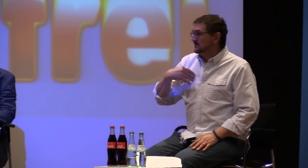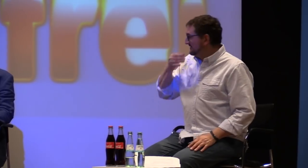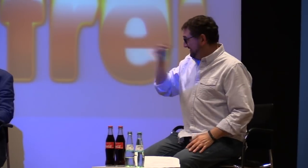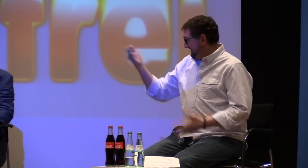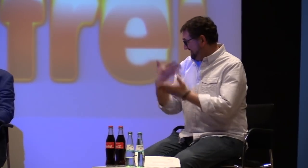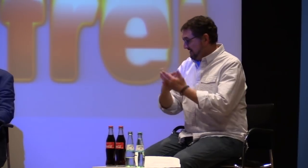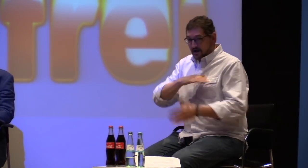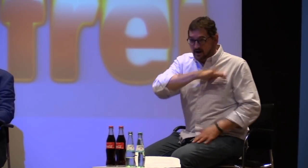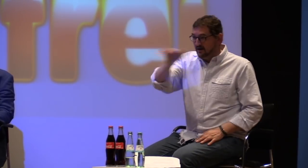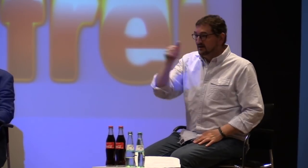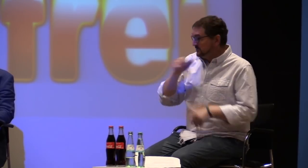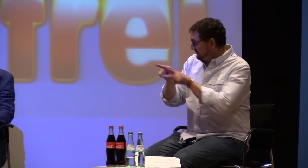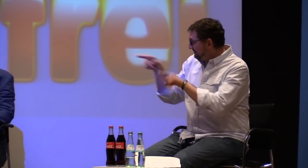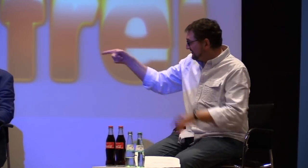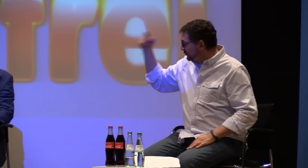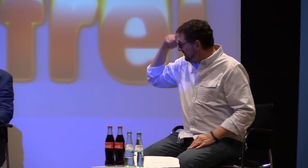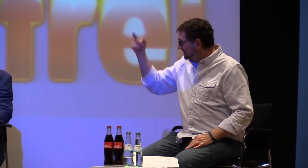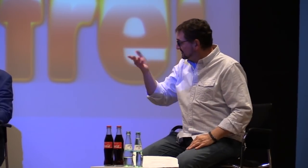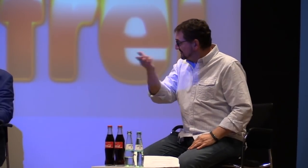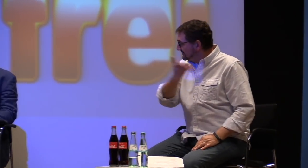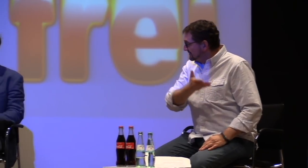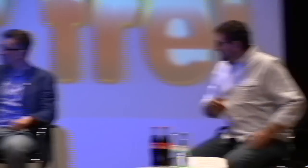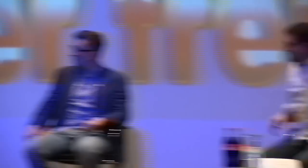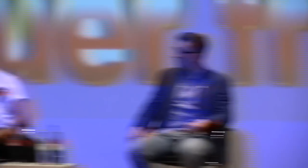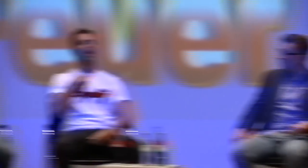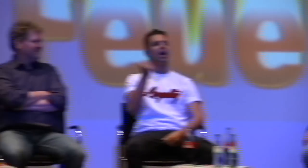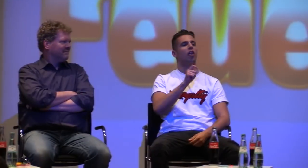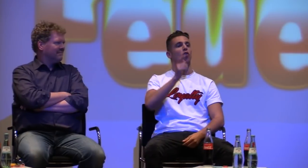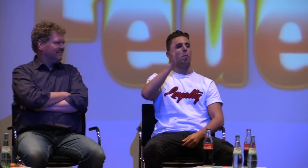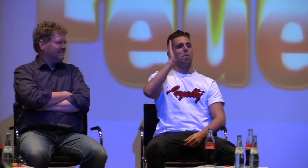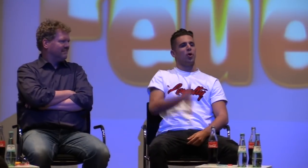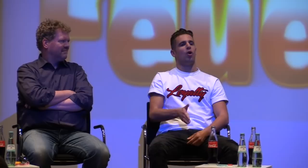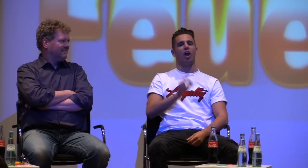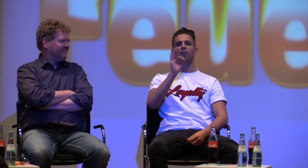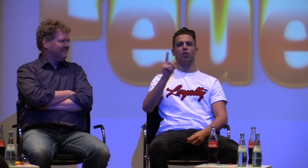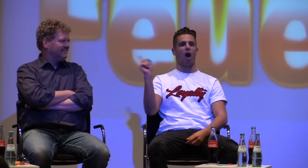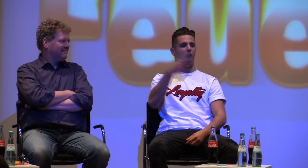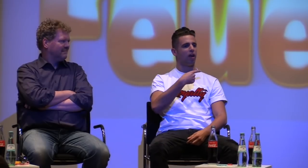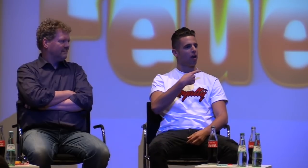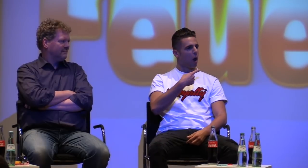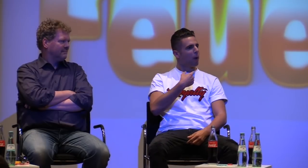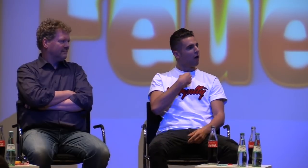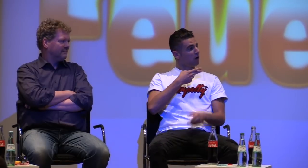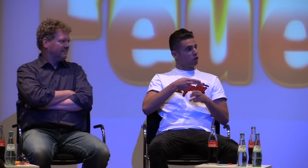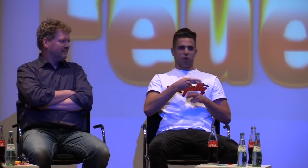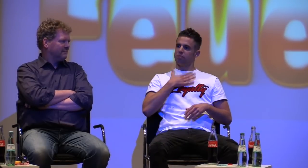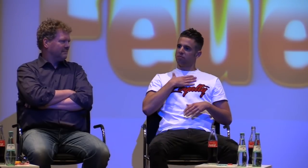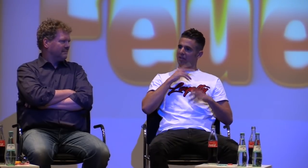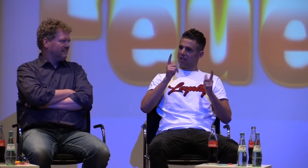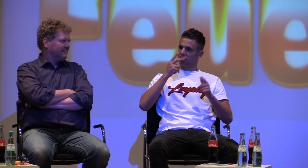Also nochmal kurz zusammenfassend, für dich ist nicht klar, wie es in 10 Jahren aussieht. Glaubst du, die anderen Jugendlichen denken das genauso? Ich kann